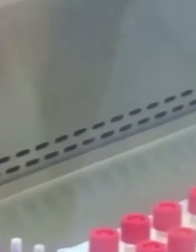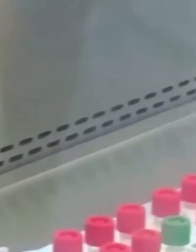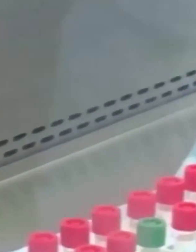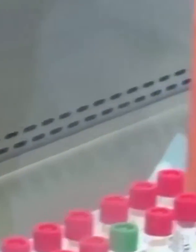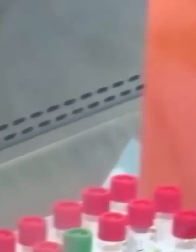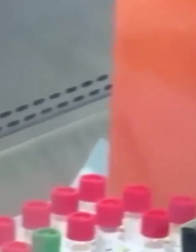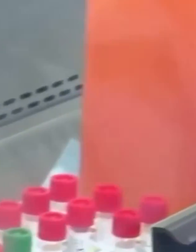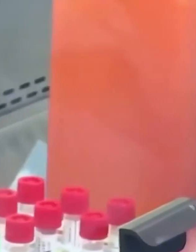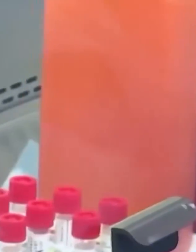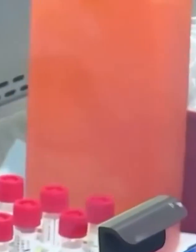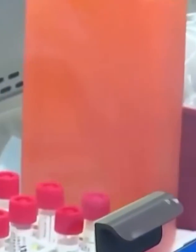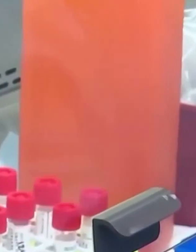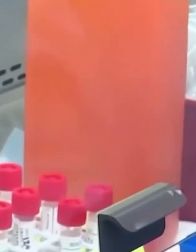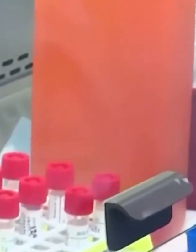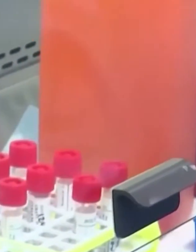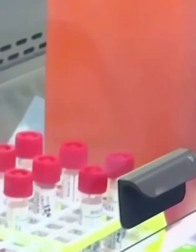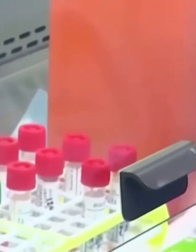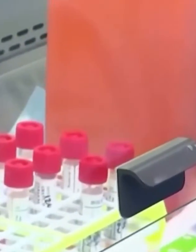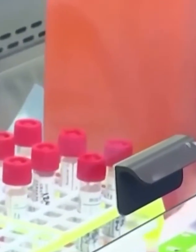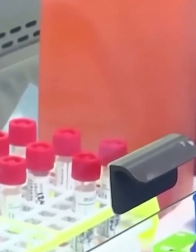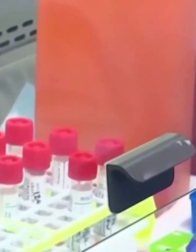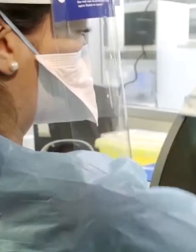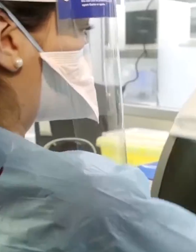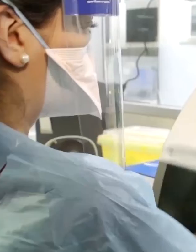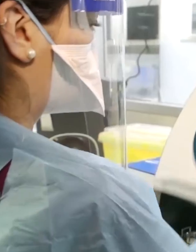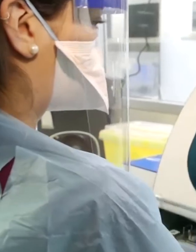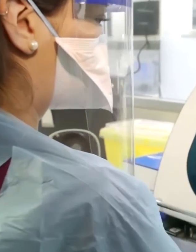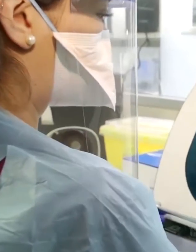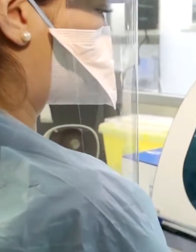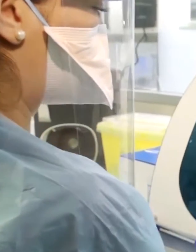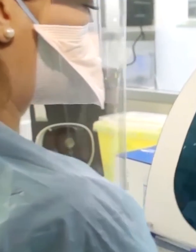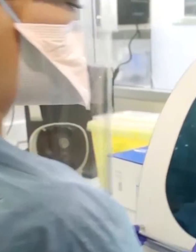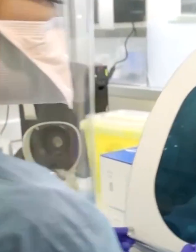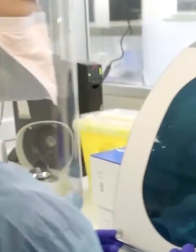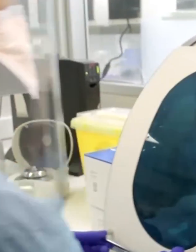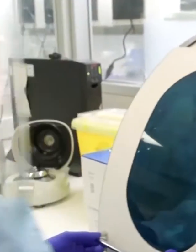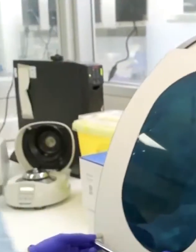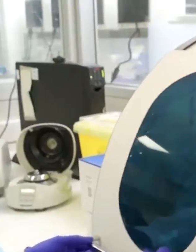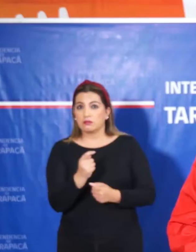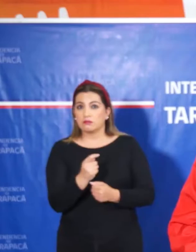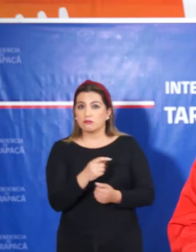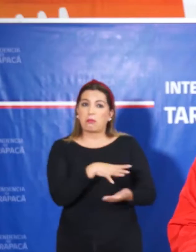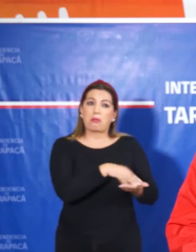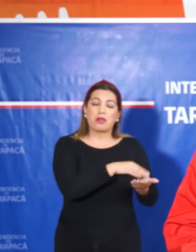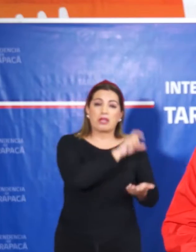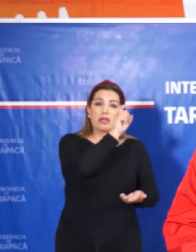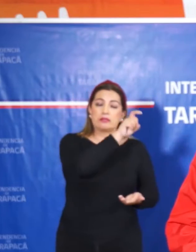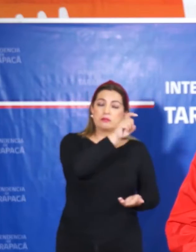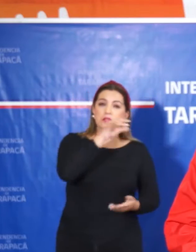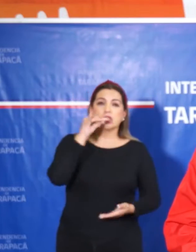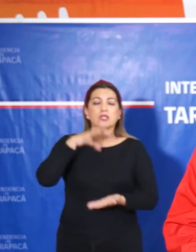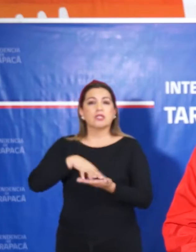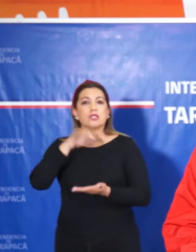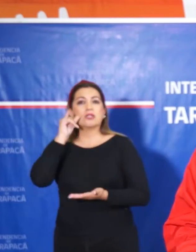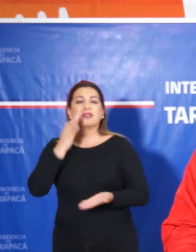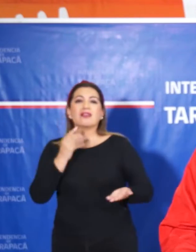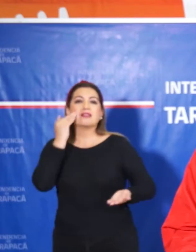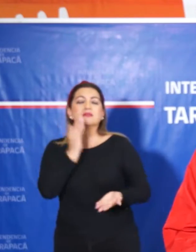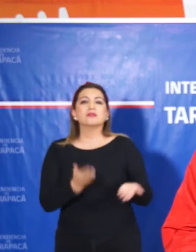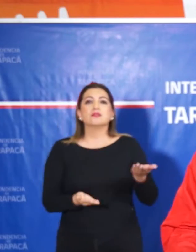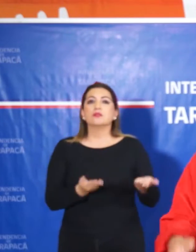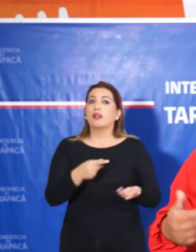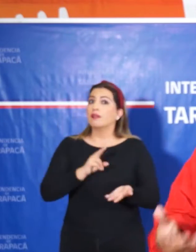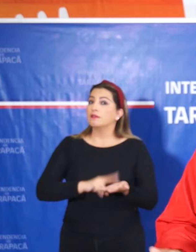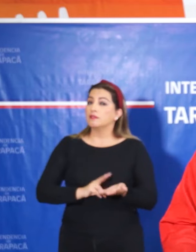del nivel de contagios que tiene Arica respecto a Tarapacá, o Arica-Barinacota con respecto a lo que tiene Tarapacá. La verdad,